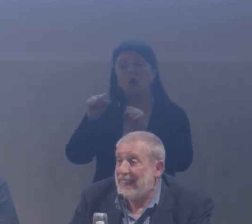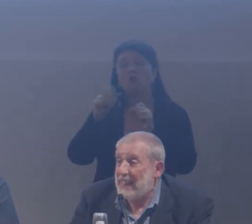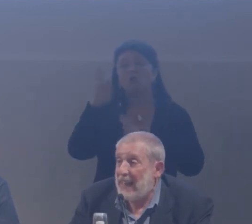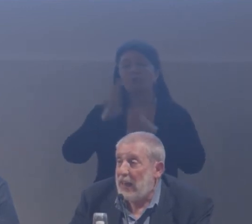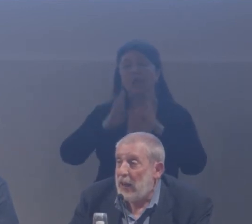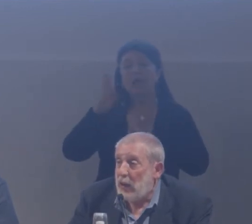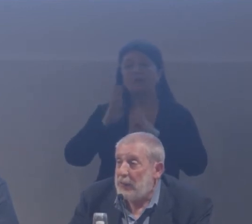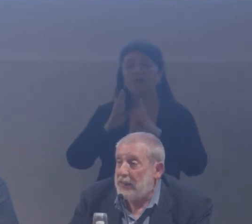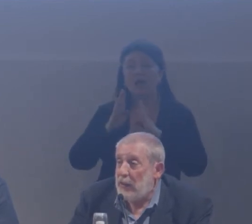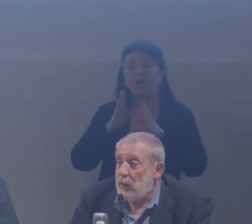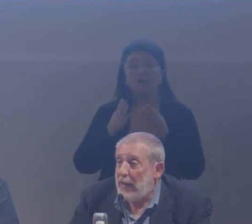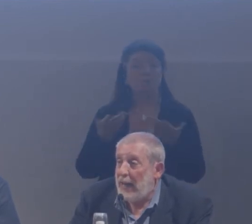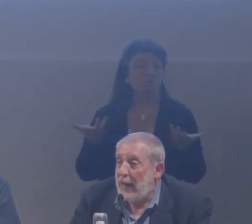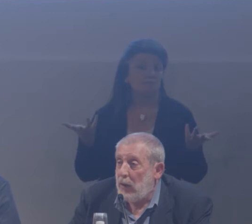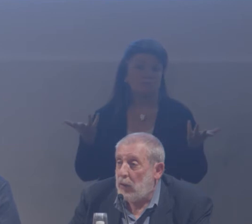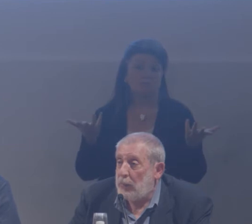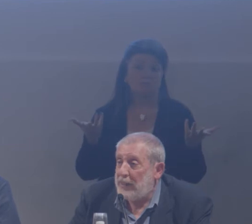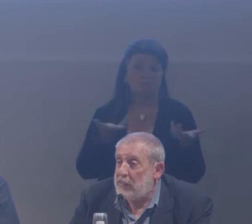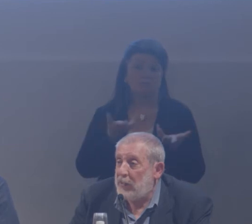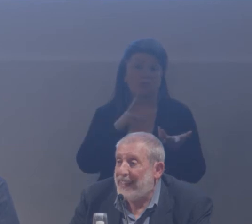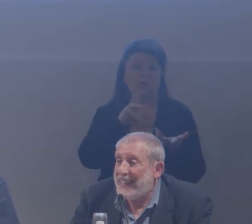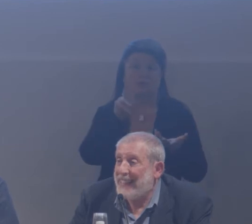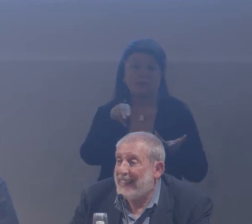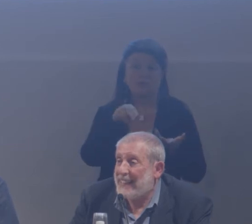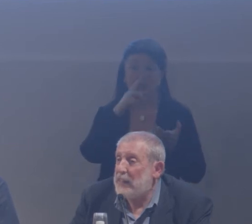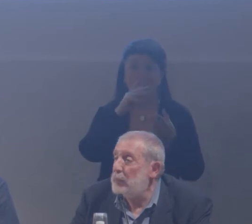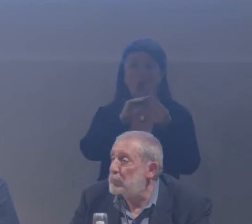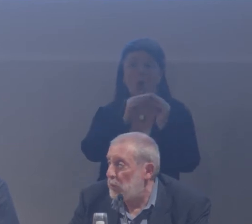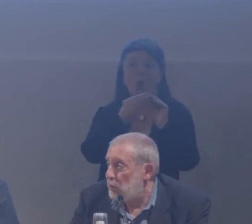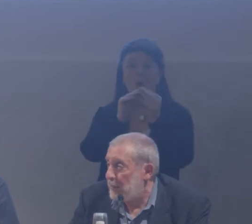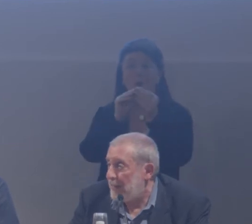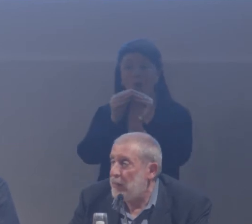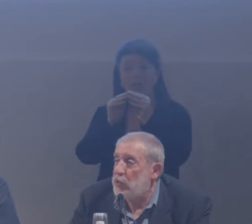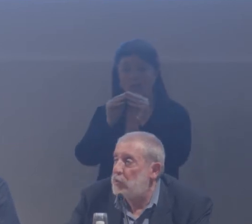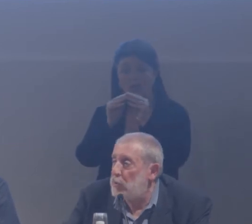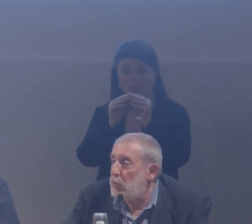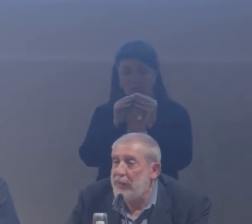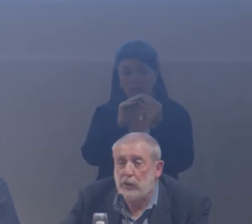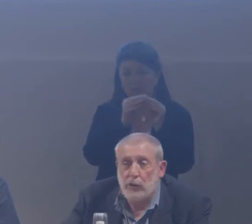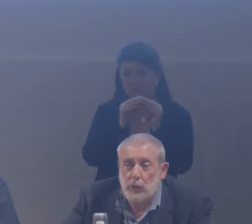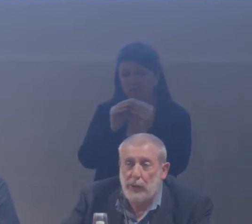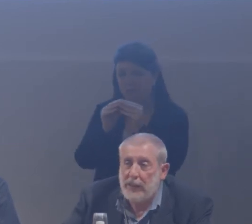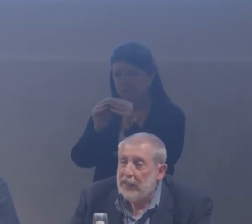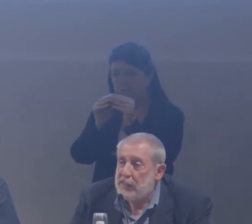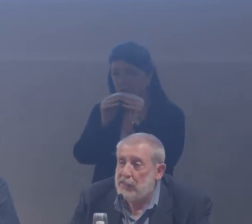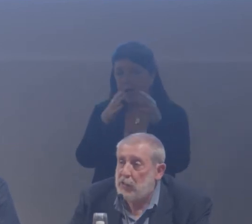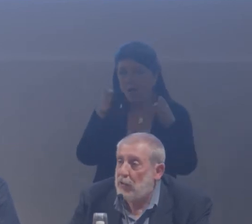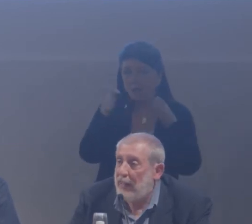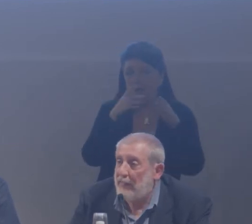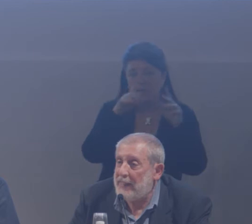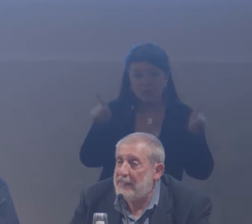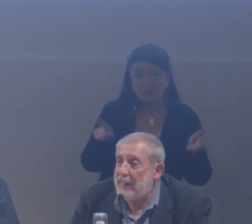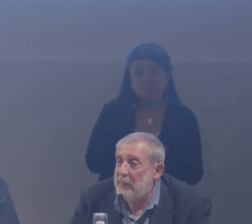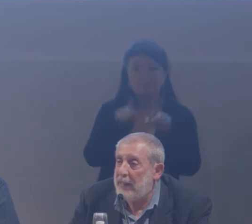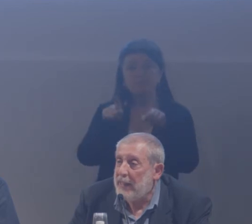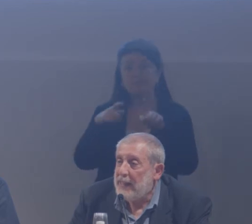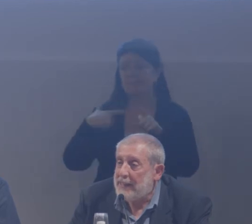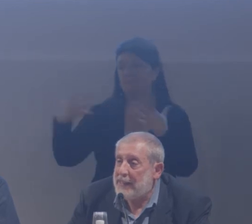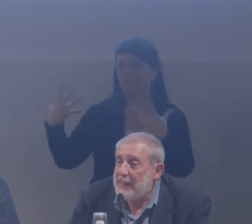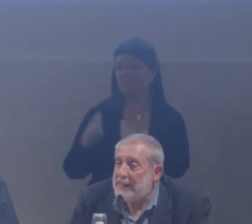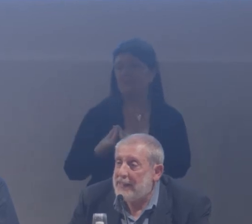è stata, come dire, un'operazione nata all'impronta. Nello stesso momento in cui ci si trovava